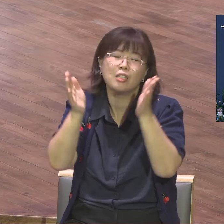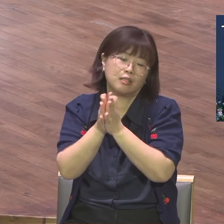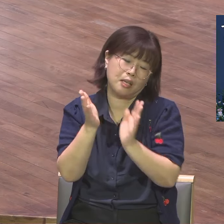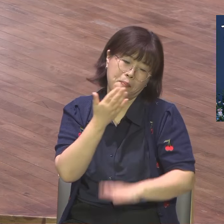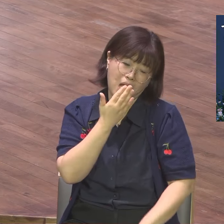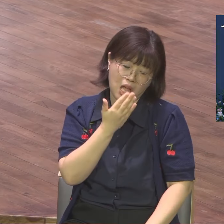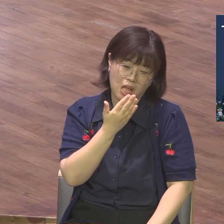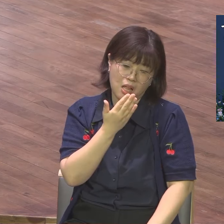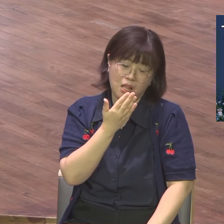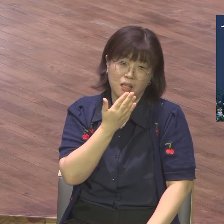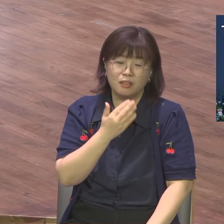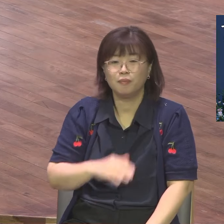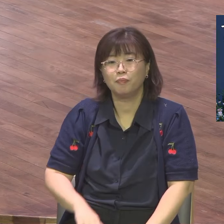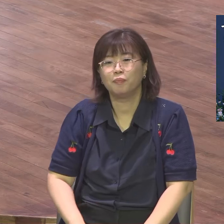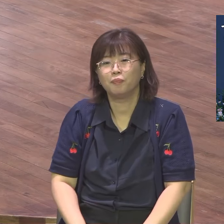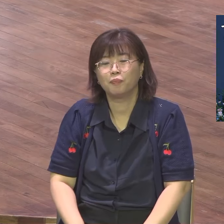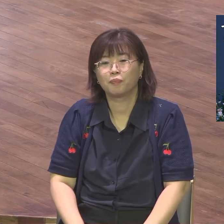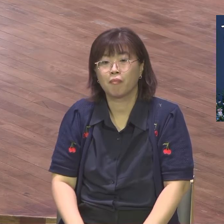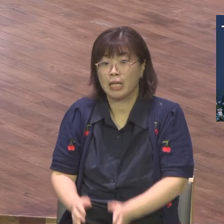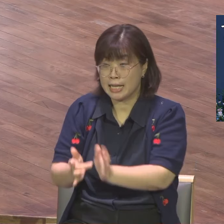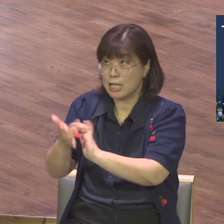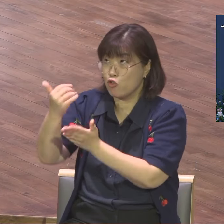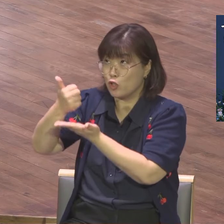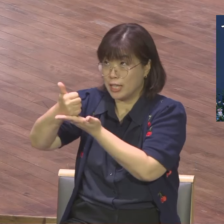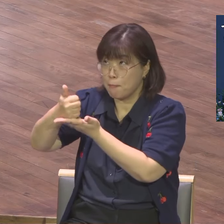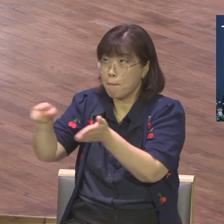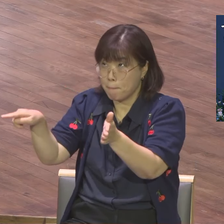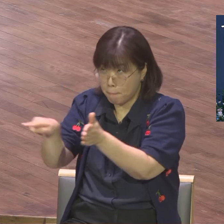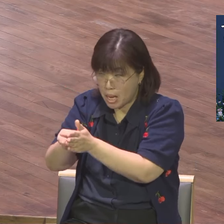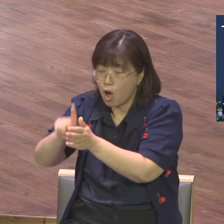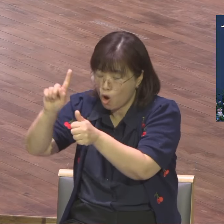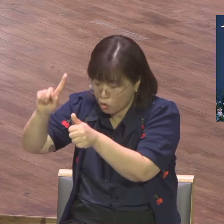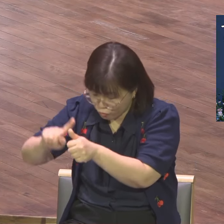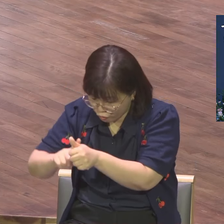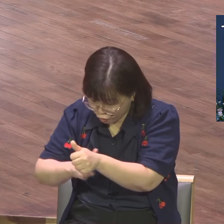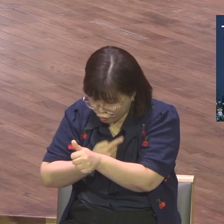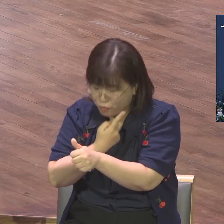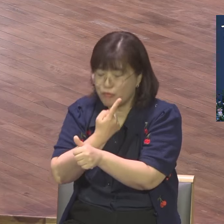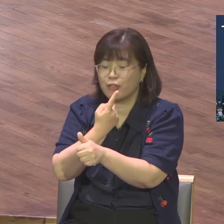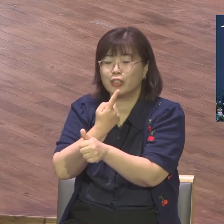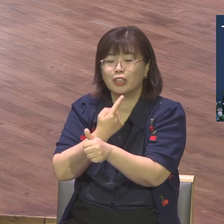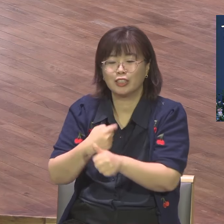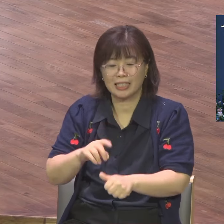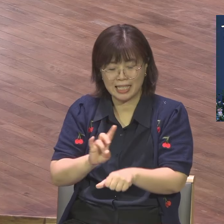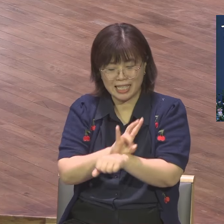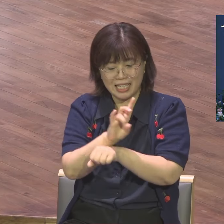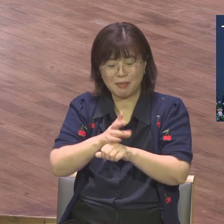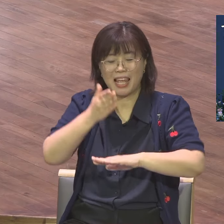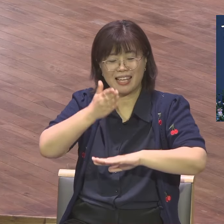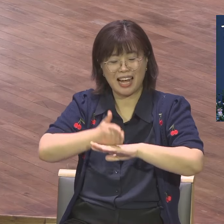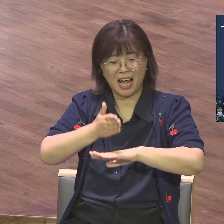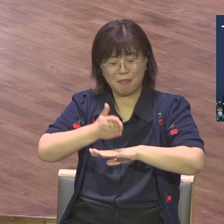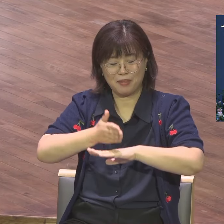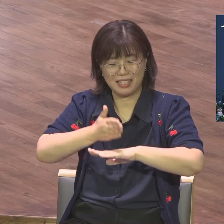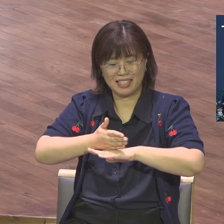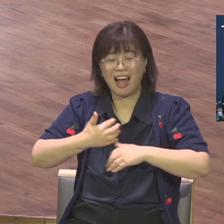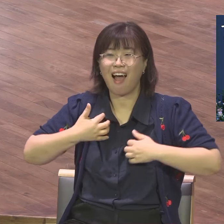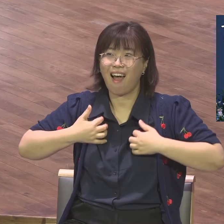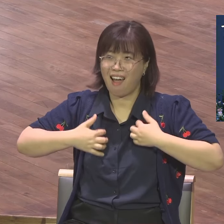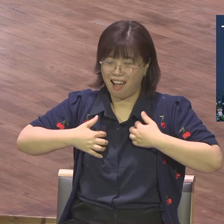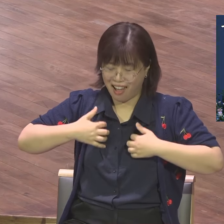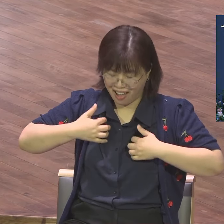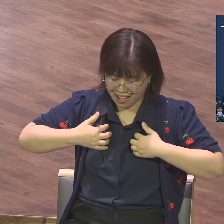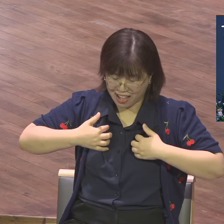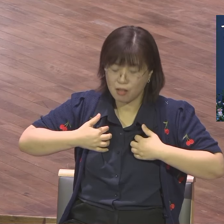그래서 24시 감사하면서 모든 상황 환경을 초월해서 영원한